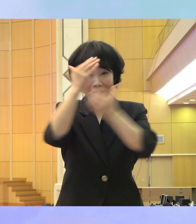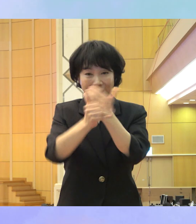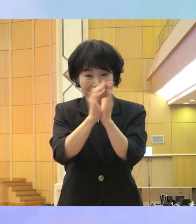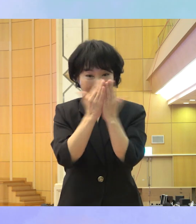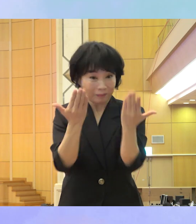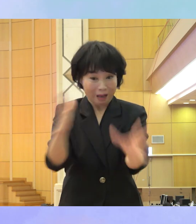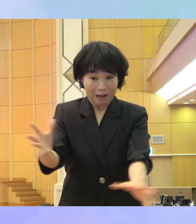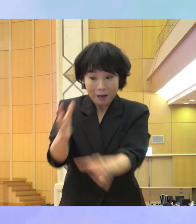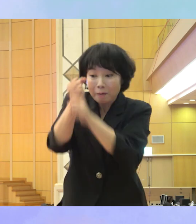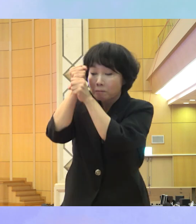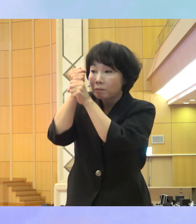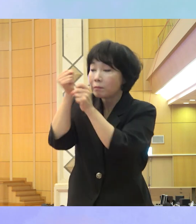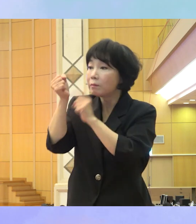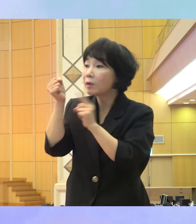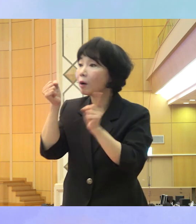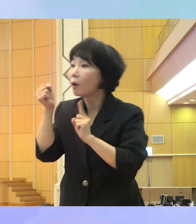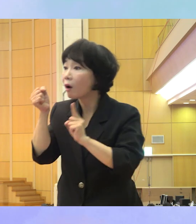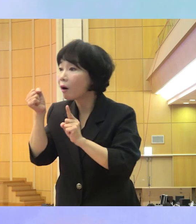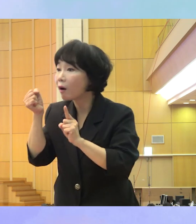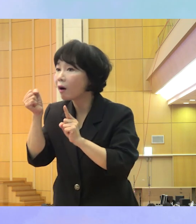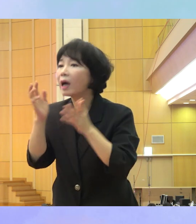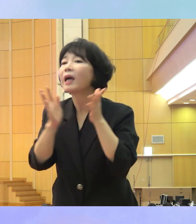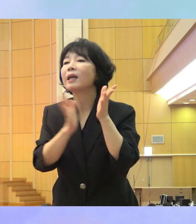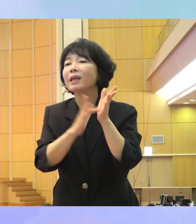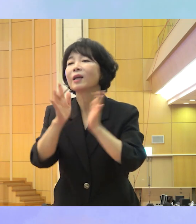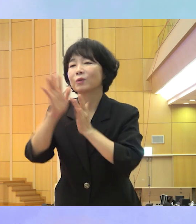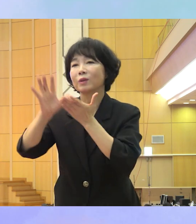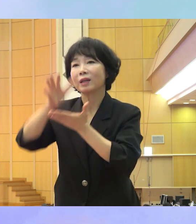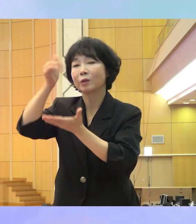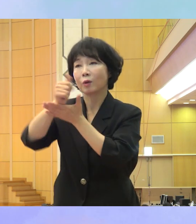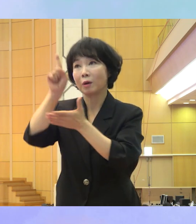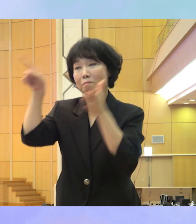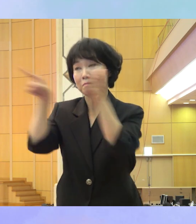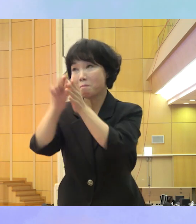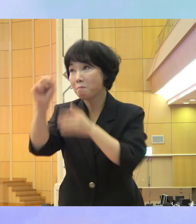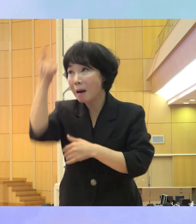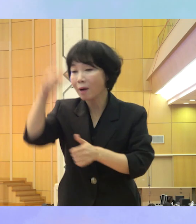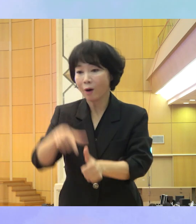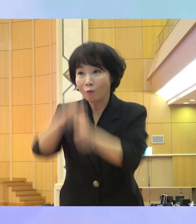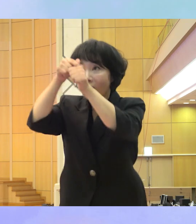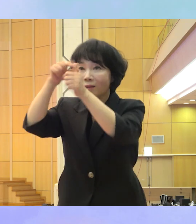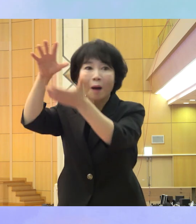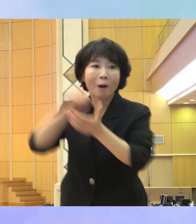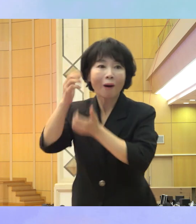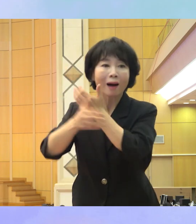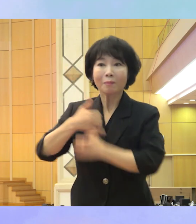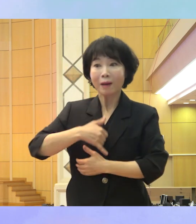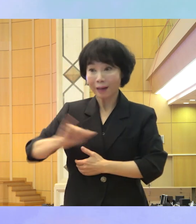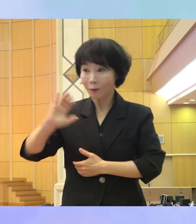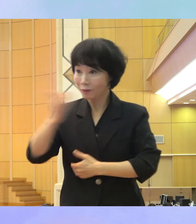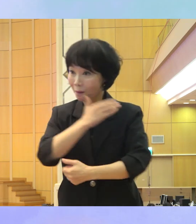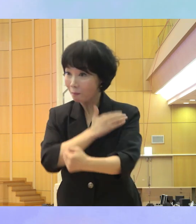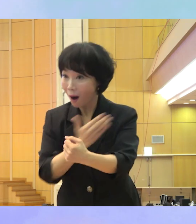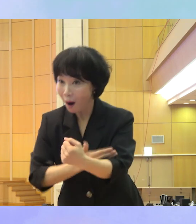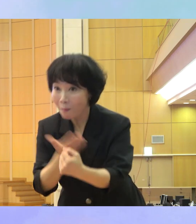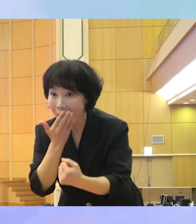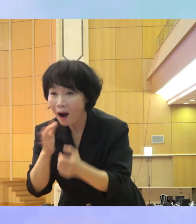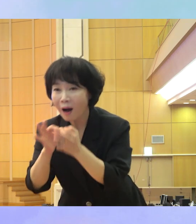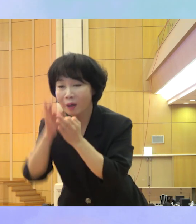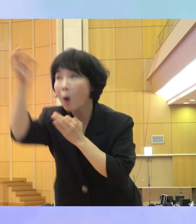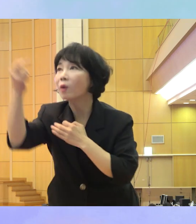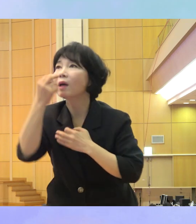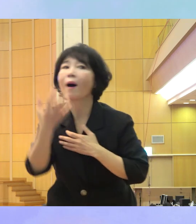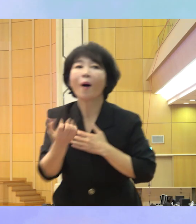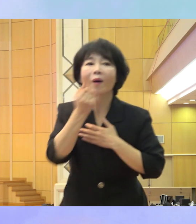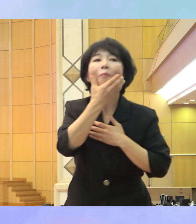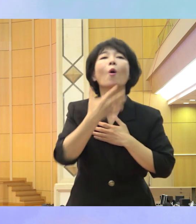모든 말씀은 예수 그리스도로 말미암아 우리가 구원받아서 하나님 자녀가 되고 영생을